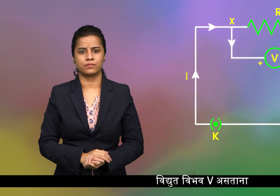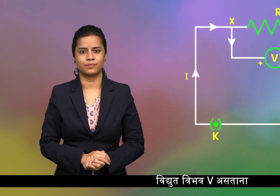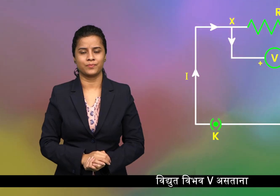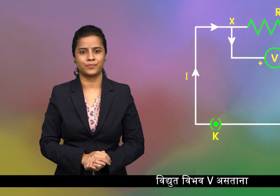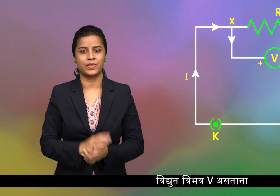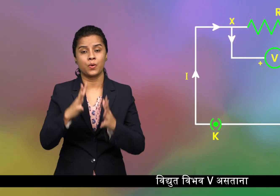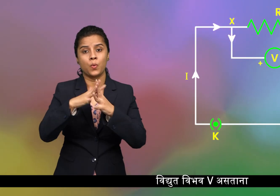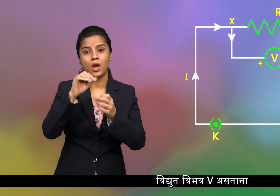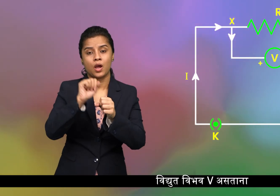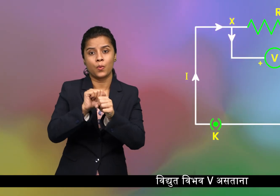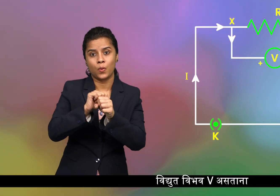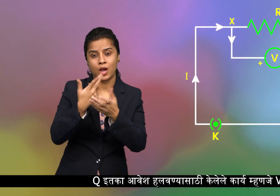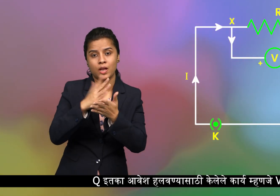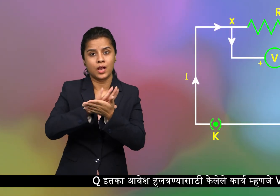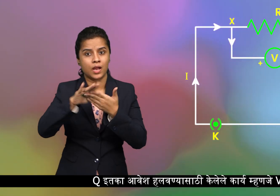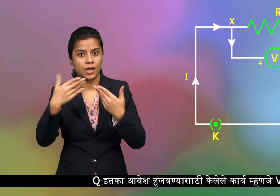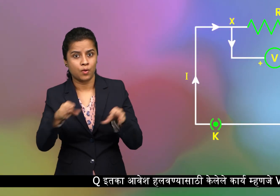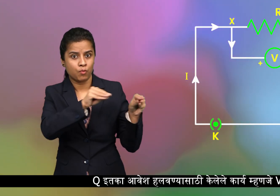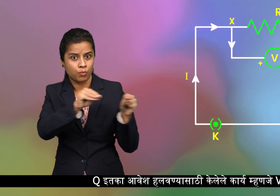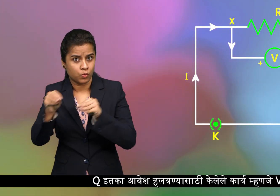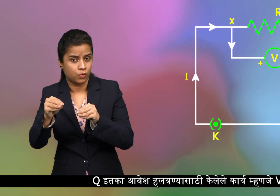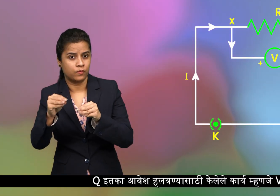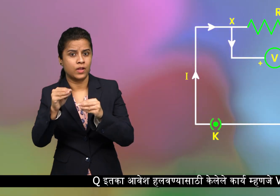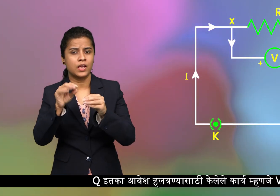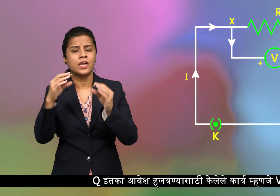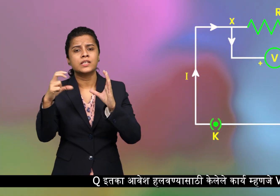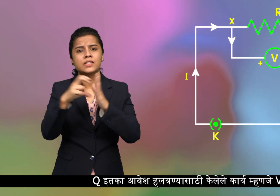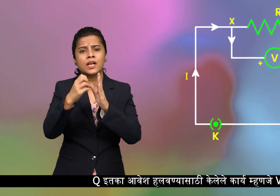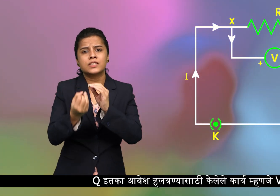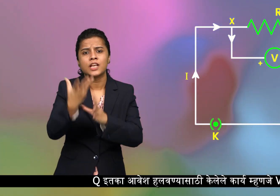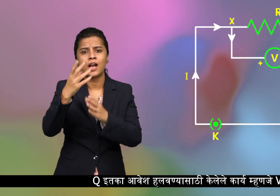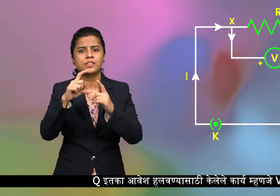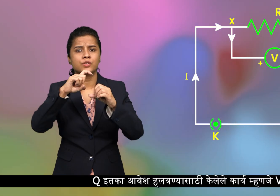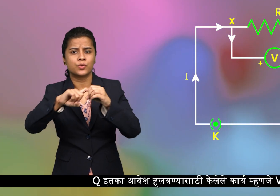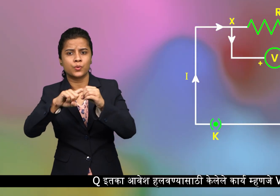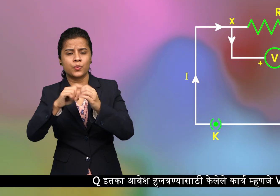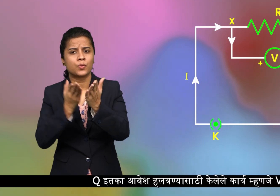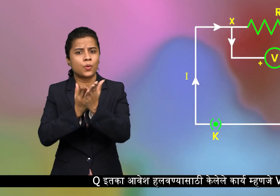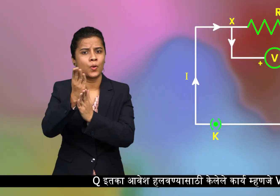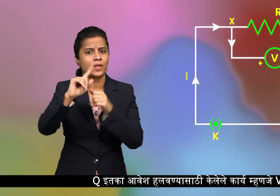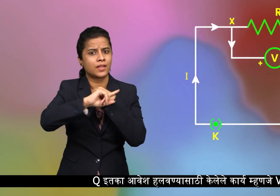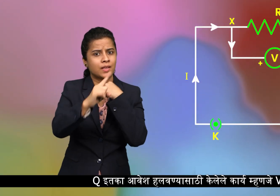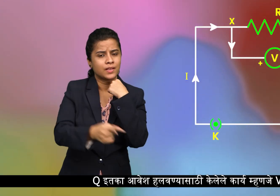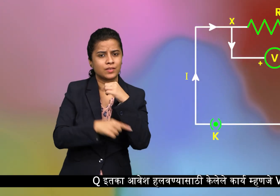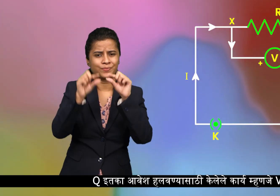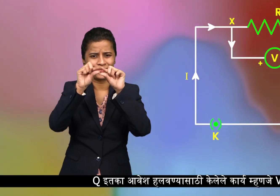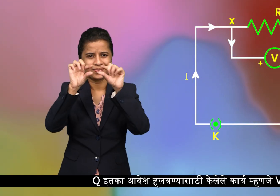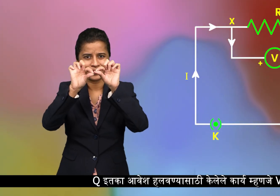विद्युत विभव V असताना Q इतका आवेश हलवण्यासाठी केलेले कार्य म्हणजे VQ असते.